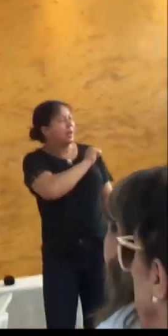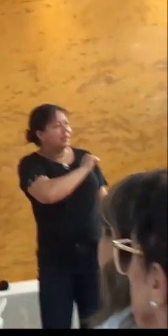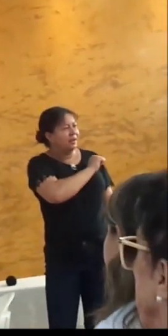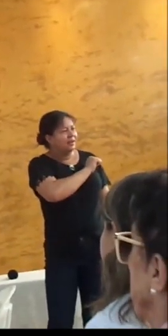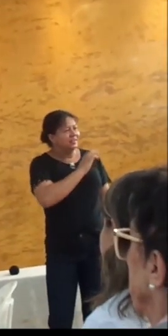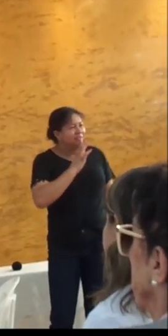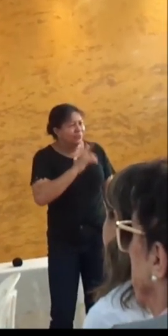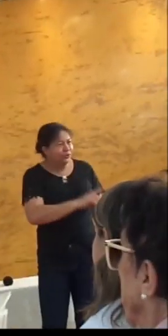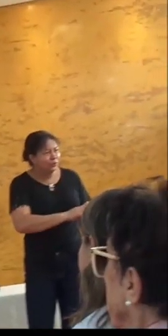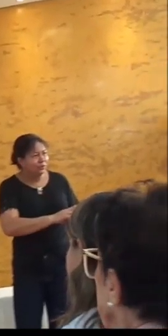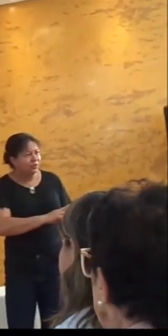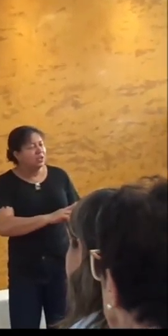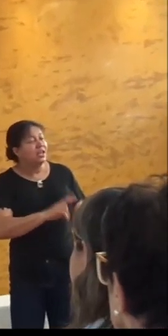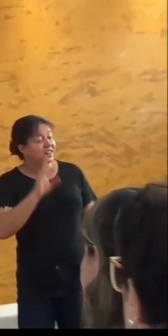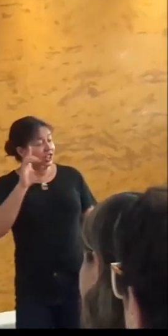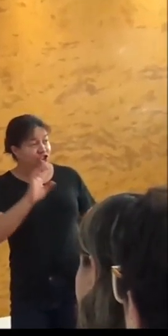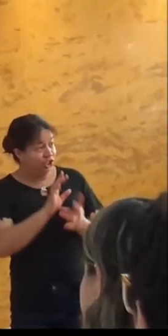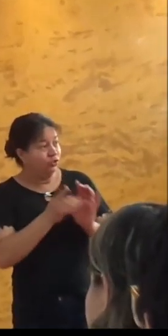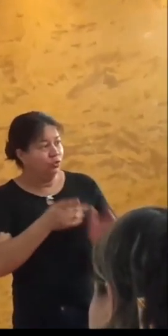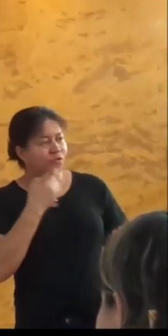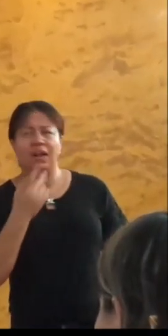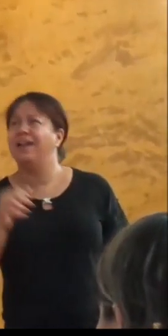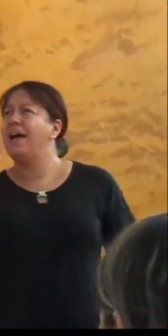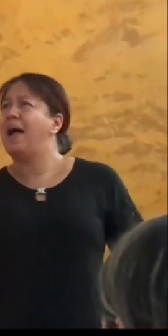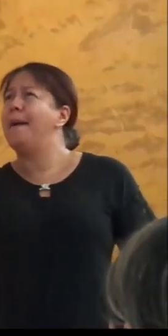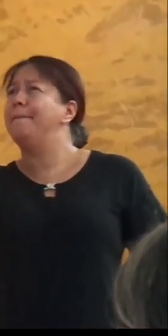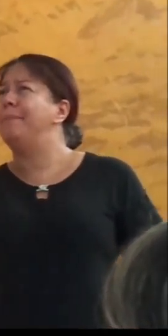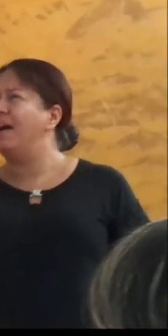quando Jesus chama Deus de Abba,